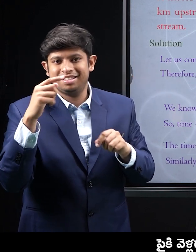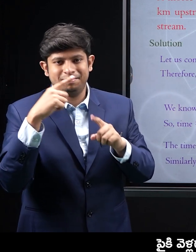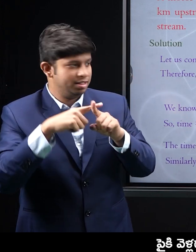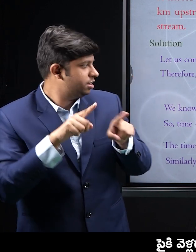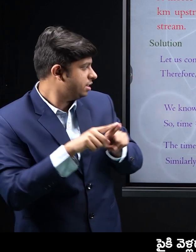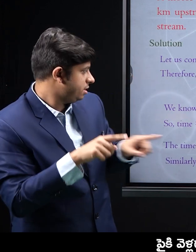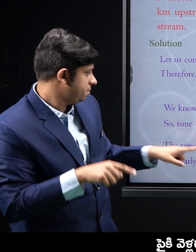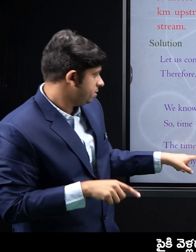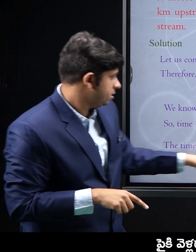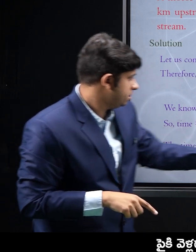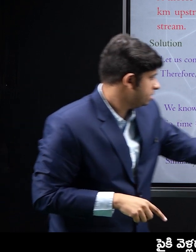24/18 మైనస్ x.